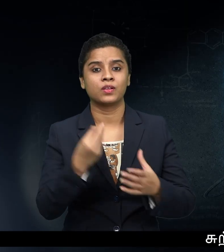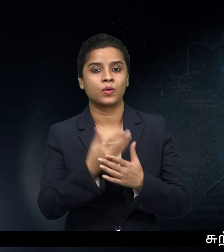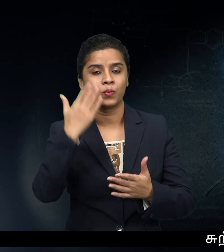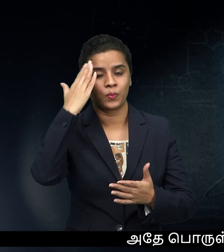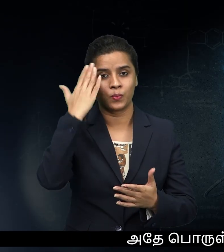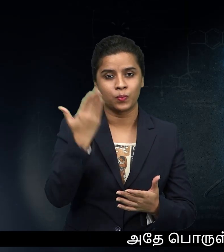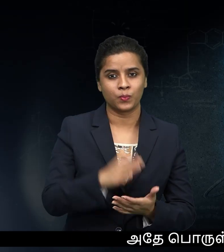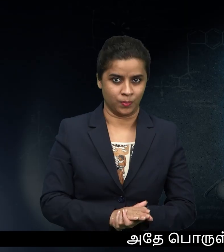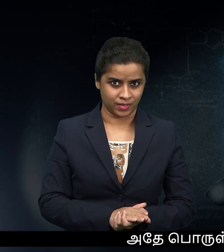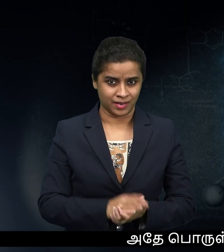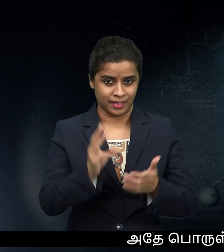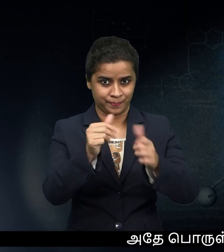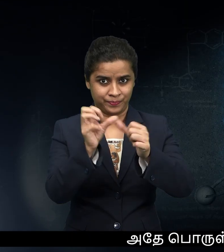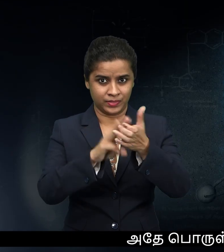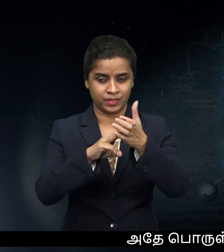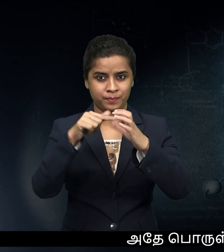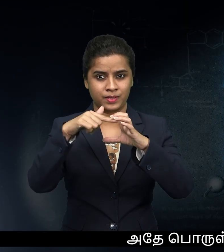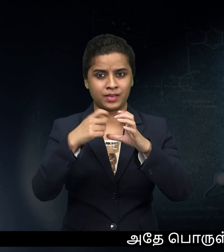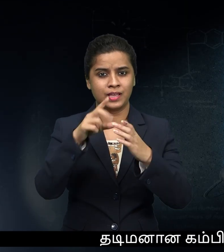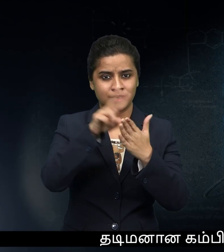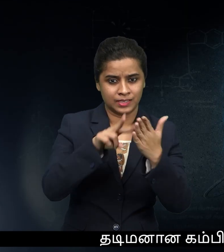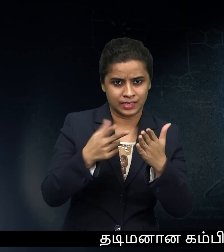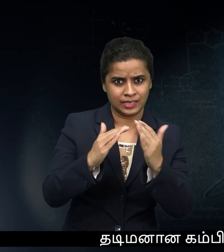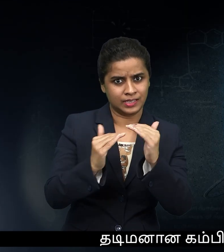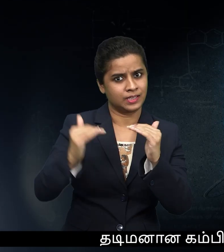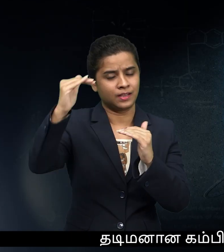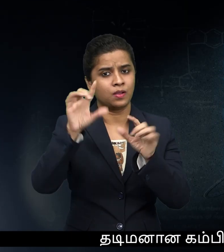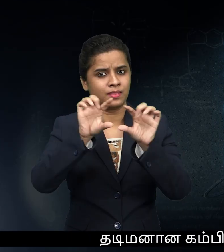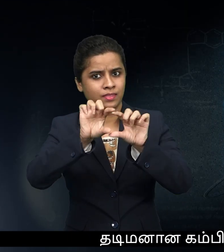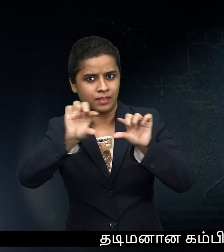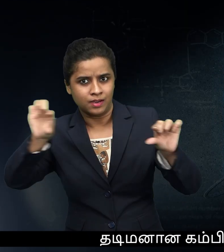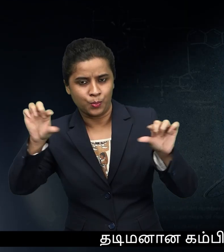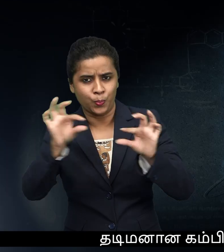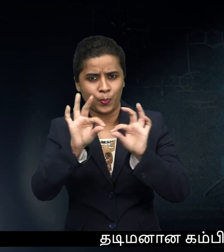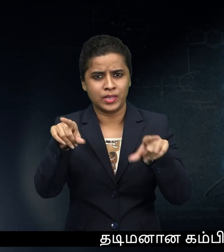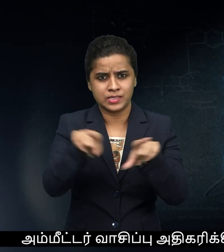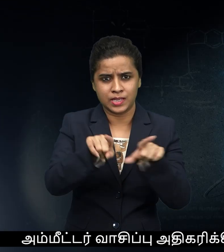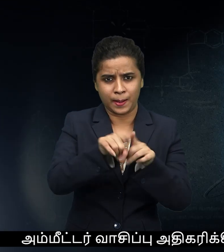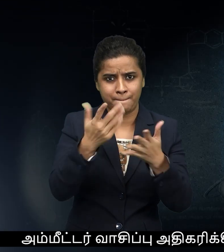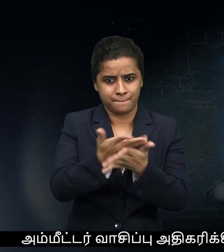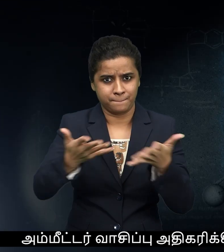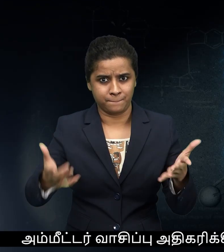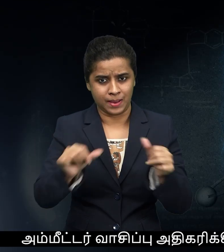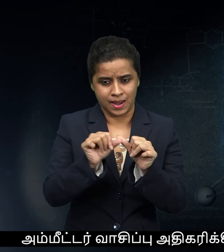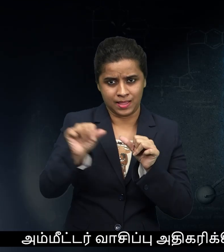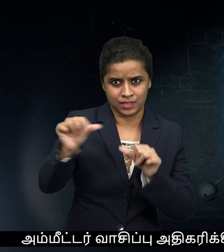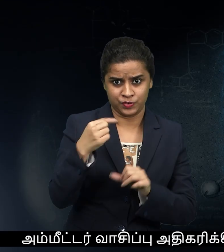சுற்றுவட்டத்தில் அதே பொருள் மற்றும் நீளம் கொண்ட தடிமனான கம்பியை பயன்படுத்தும் போது அம்மீட்டர் மின்னளவி